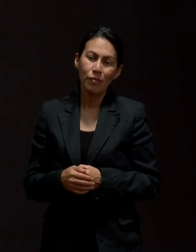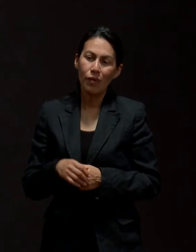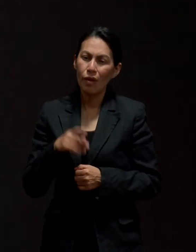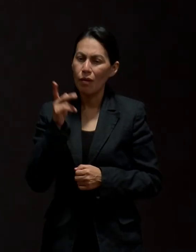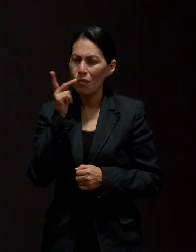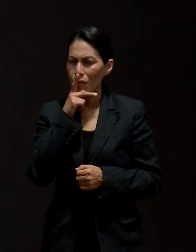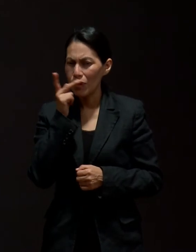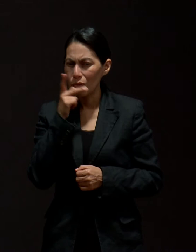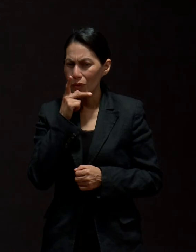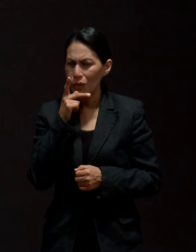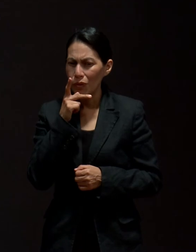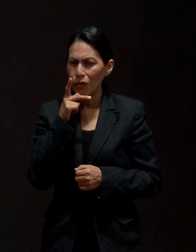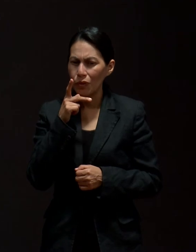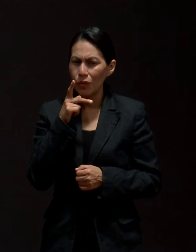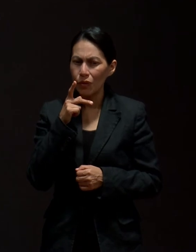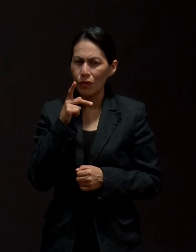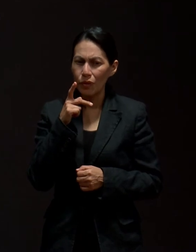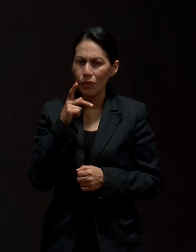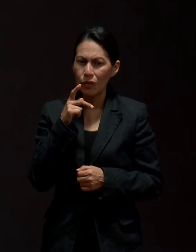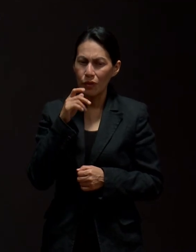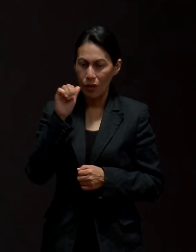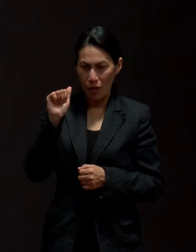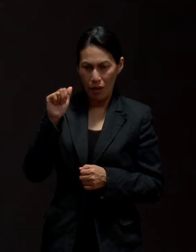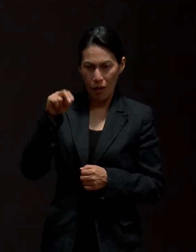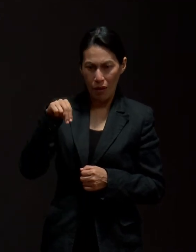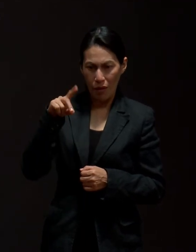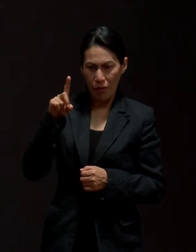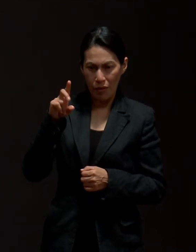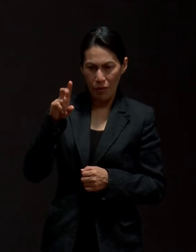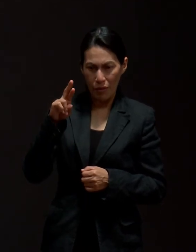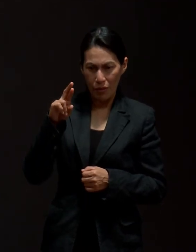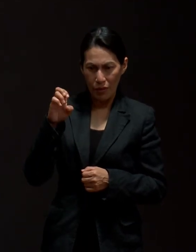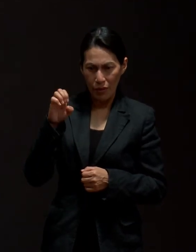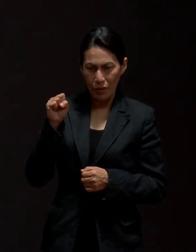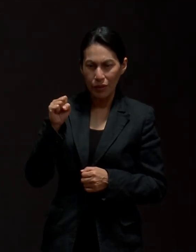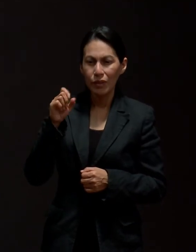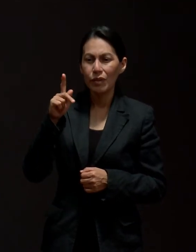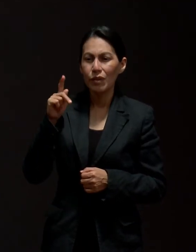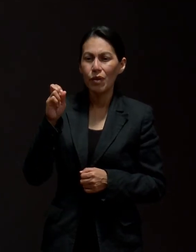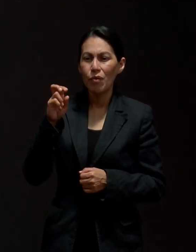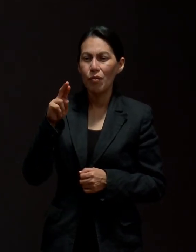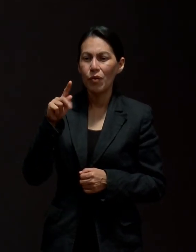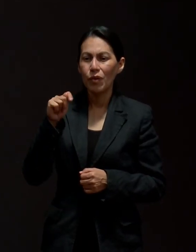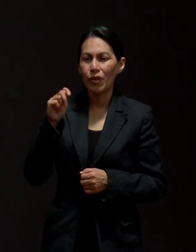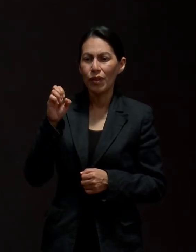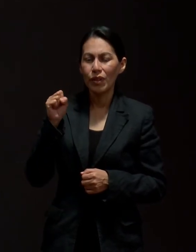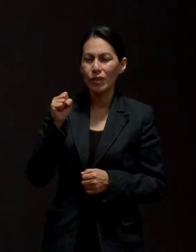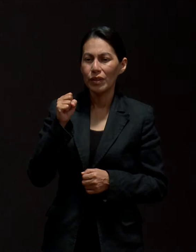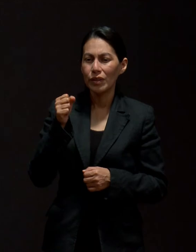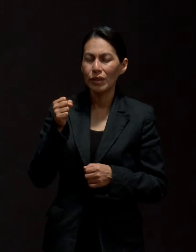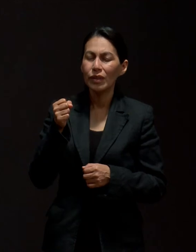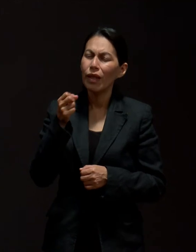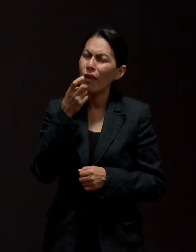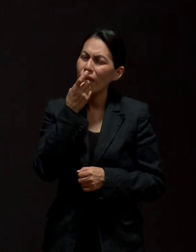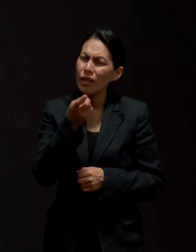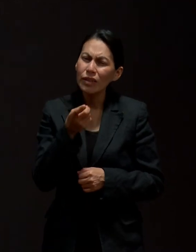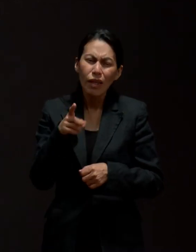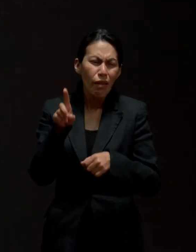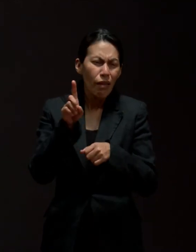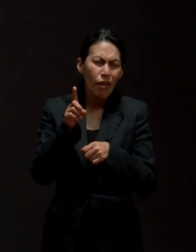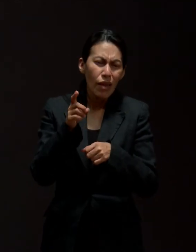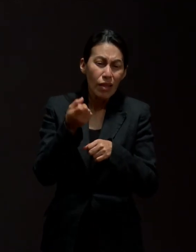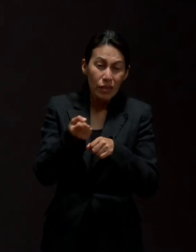el ayuno. Sí, el Pastor Portes nos enseñaba que es importante que cada semana